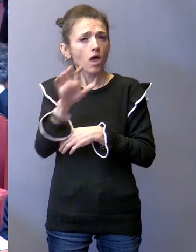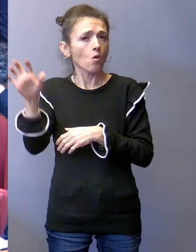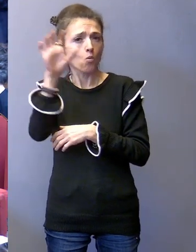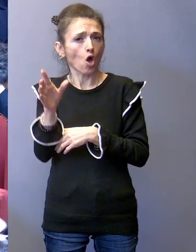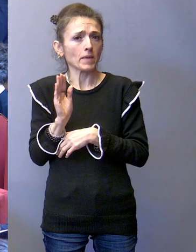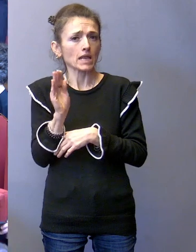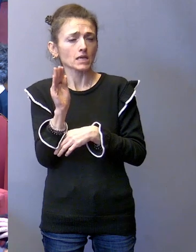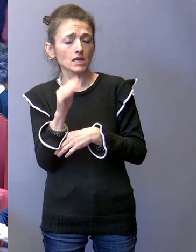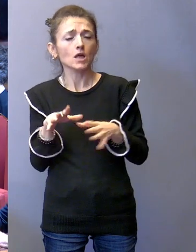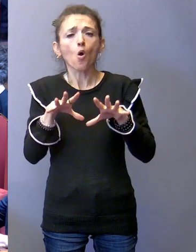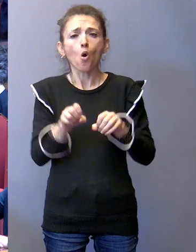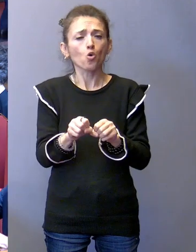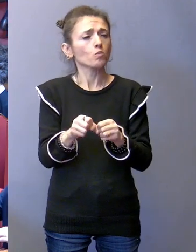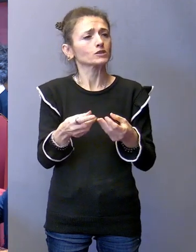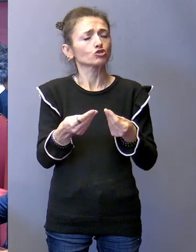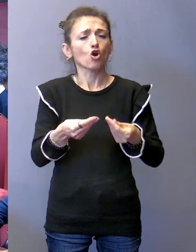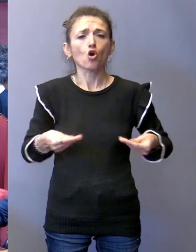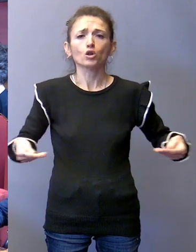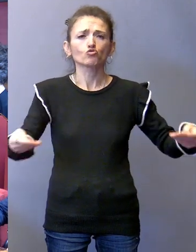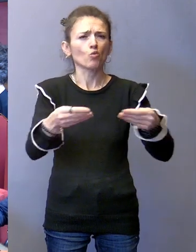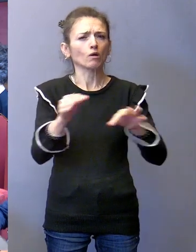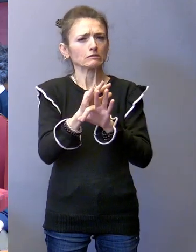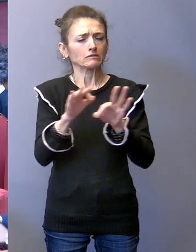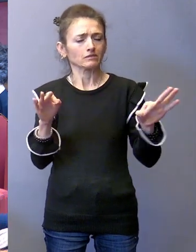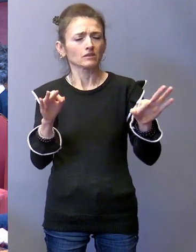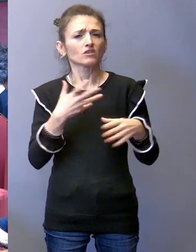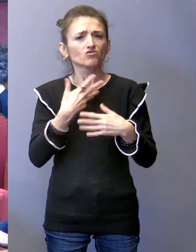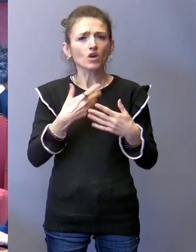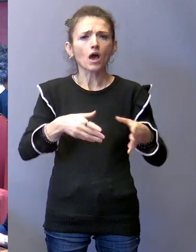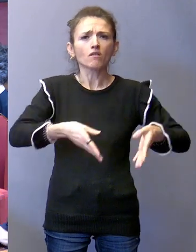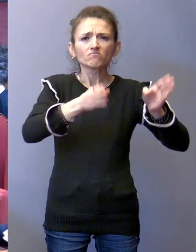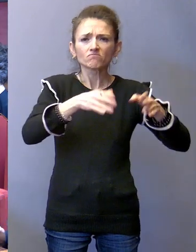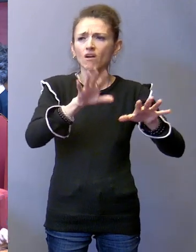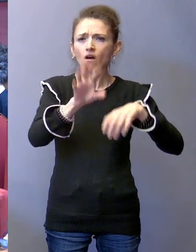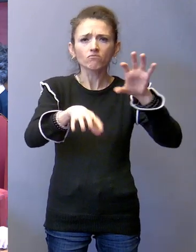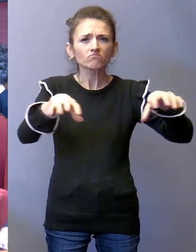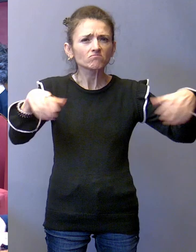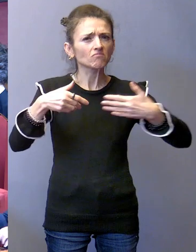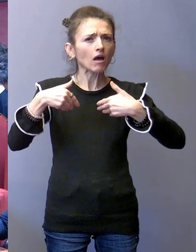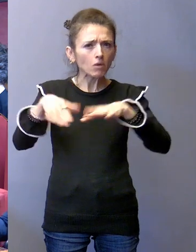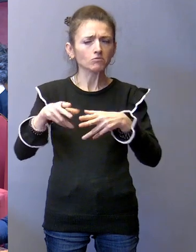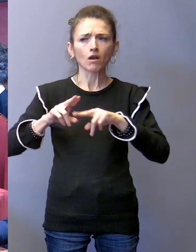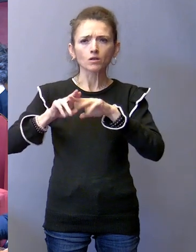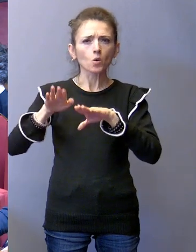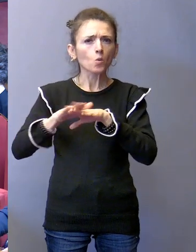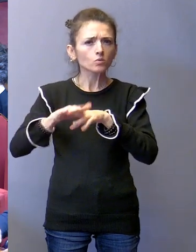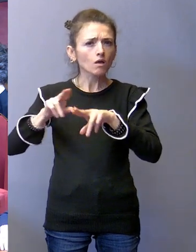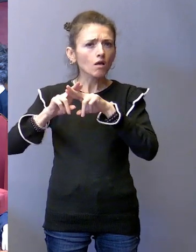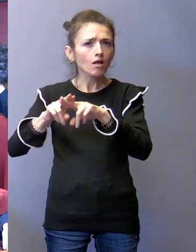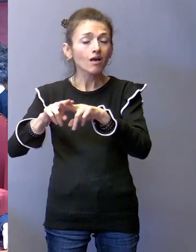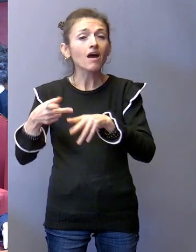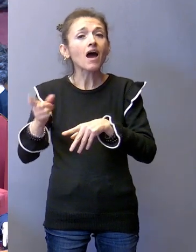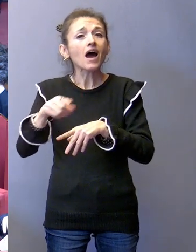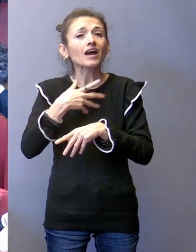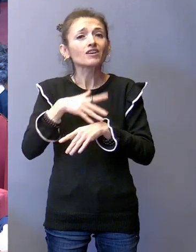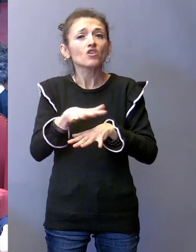ciò che già esiste abbiamo circa 20.000 alloggi scritti capannoni non utilizzati edifici abbandonati Non parliamo delle aree di RFI che